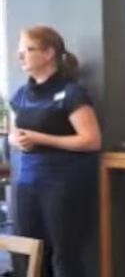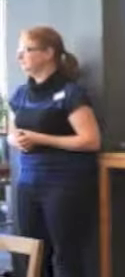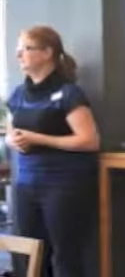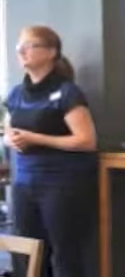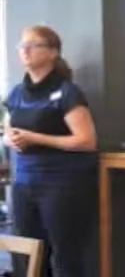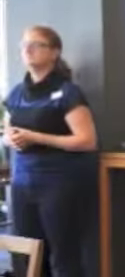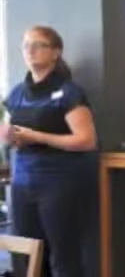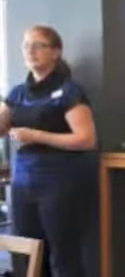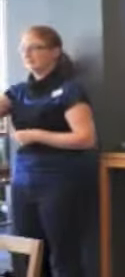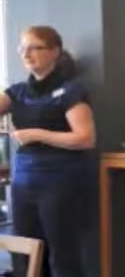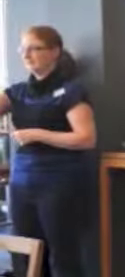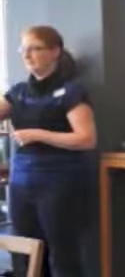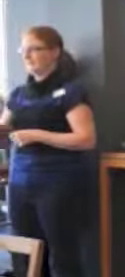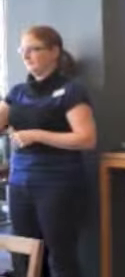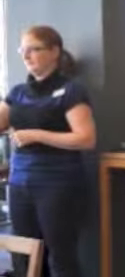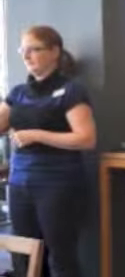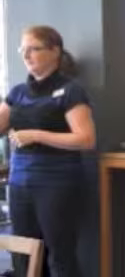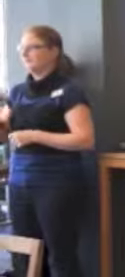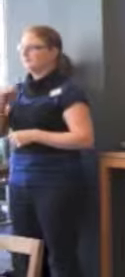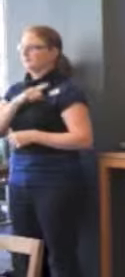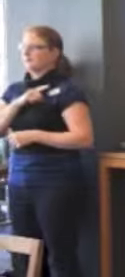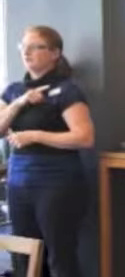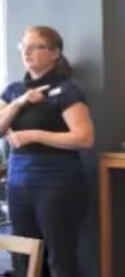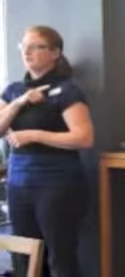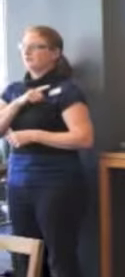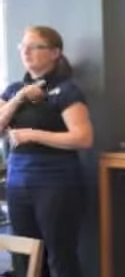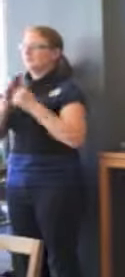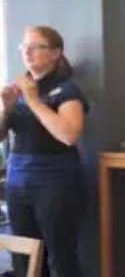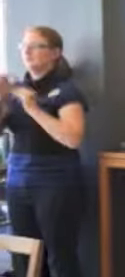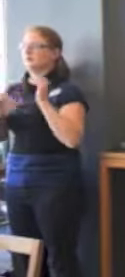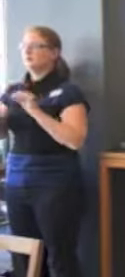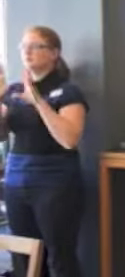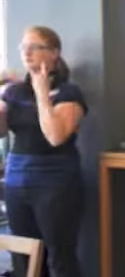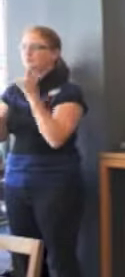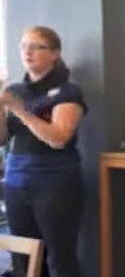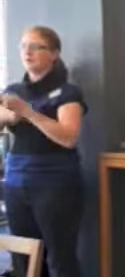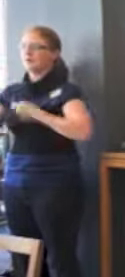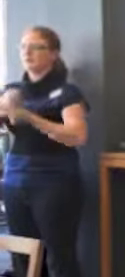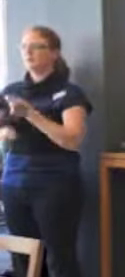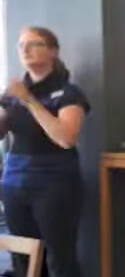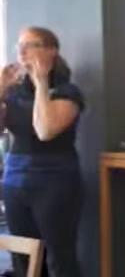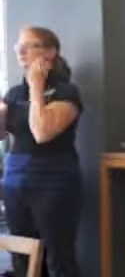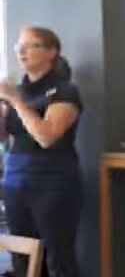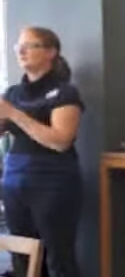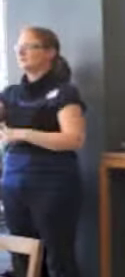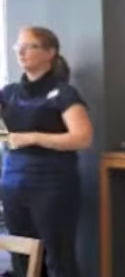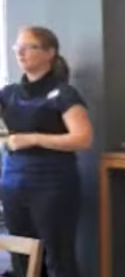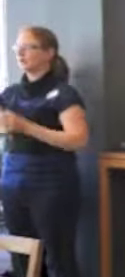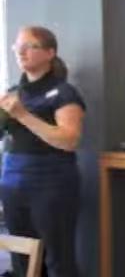Temat nu kommer väldigt mycket vara sociala ekonomin, sociala företag, men